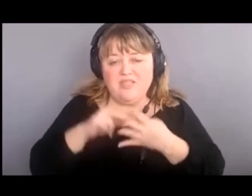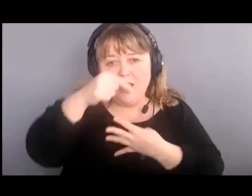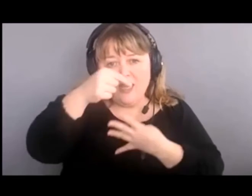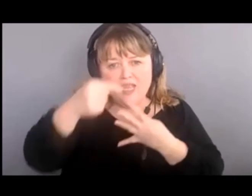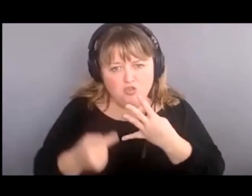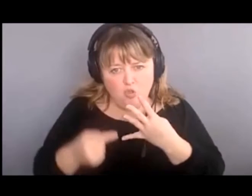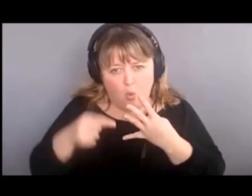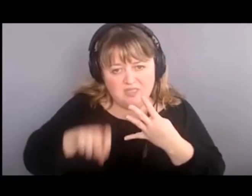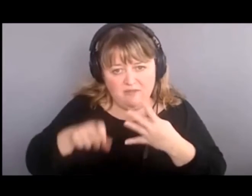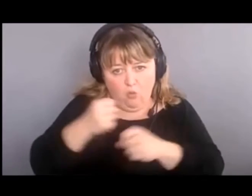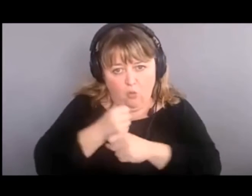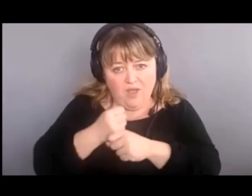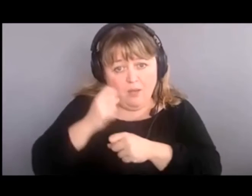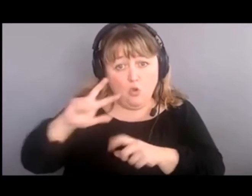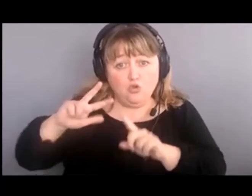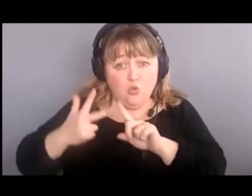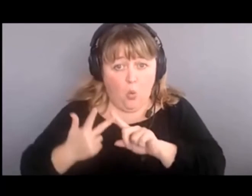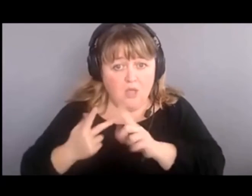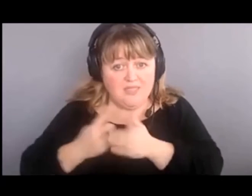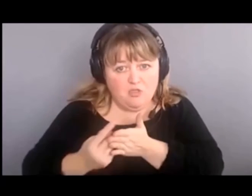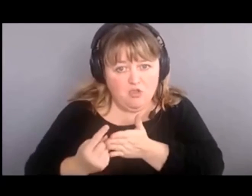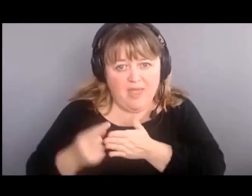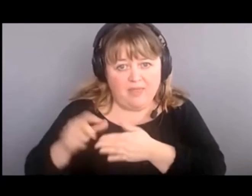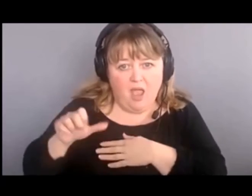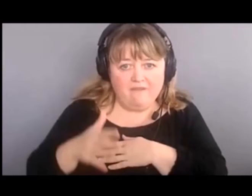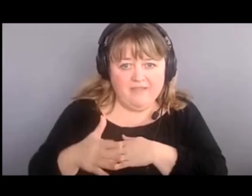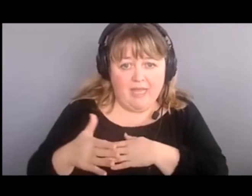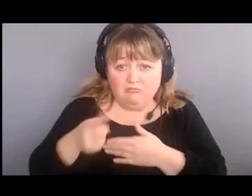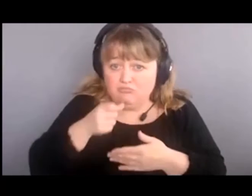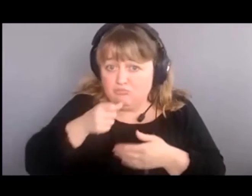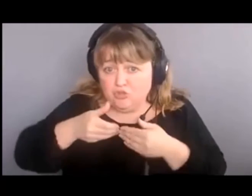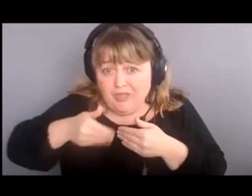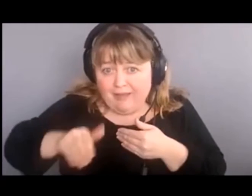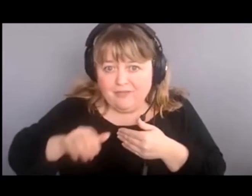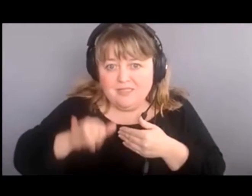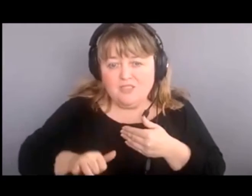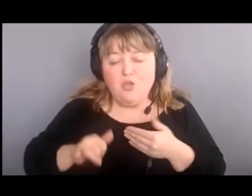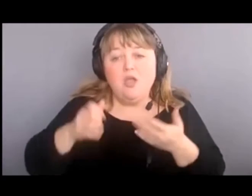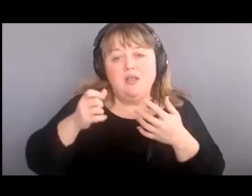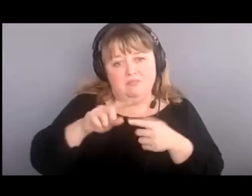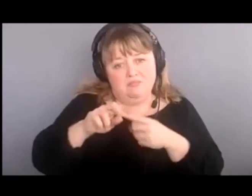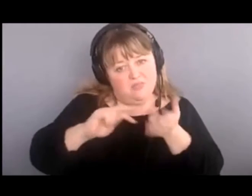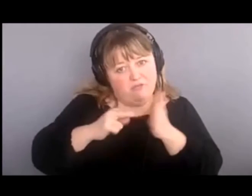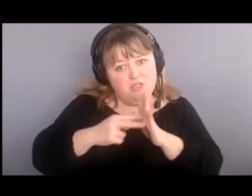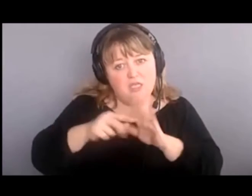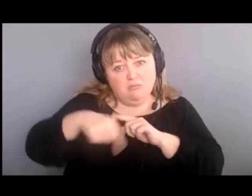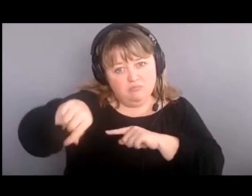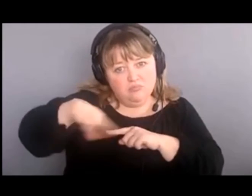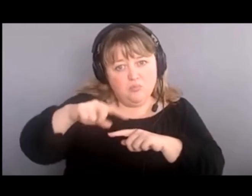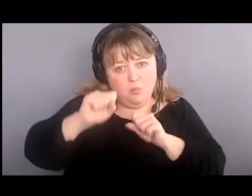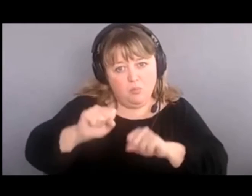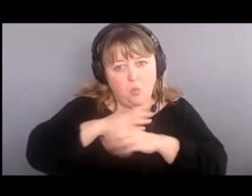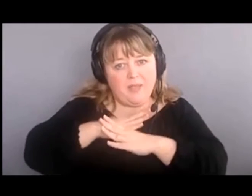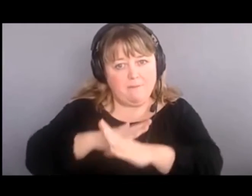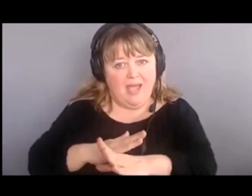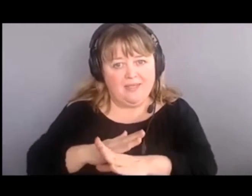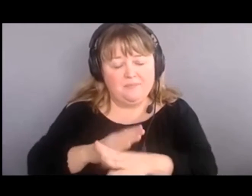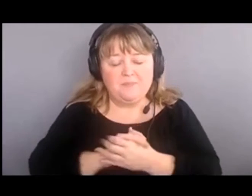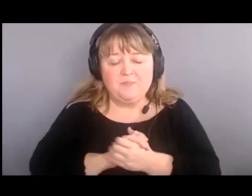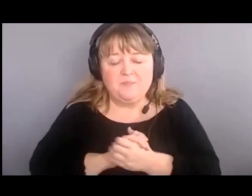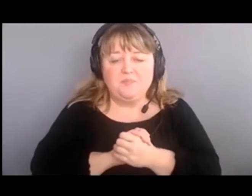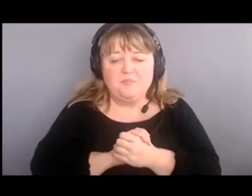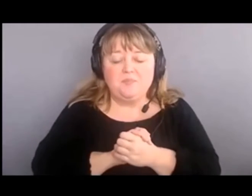la troisième semaine d'avril qui s'en vient, dans le fond. Et comme ça, vous pourrez vous préparer aussi et les faire à la maison.